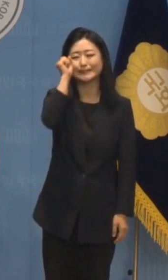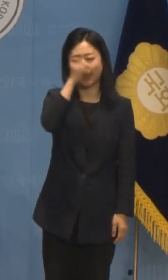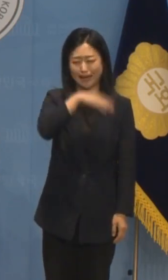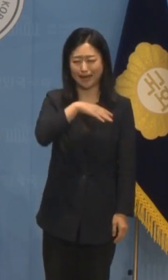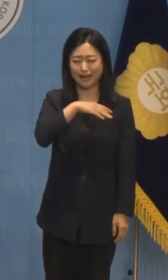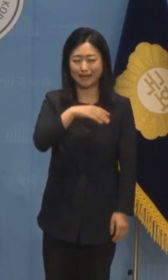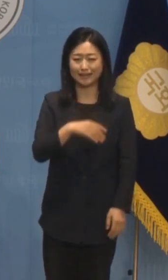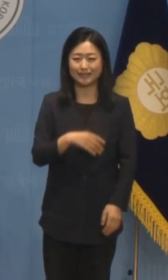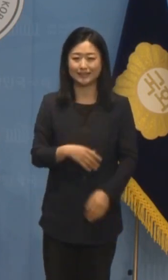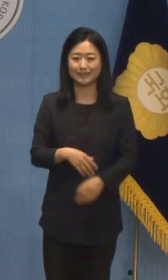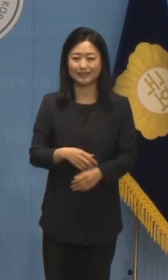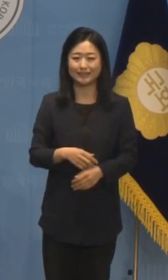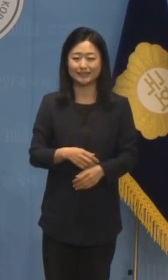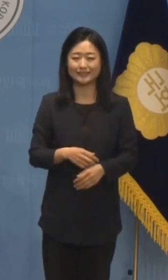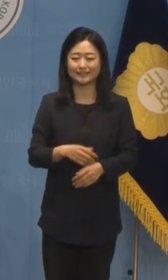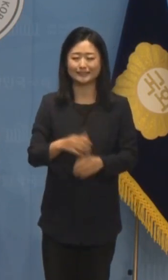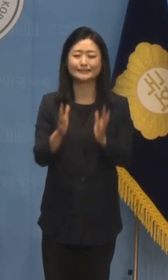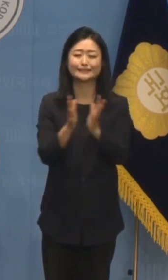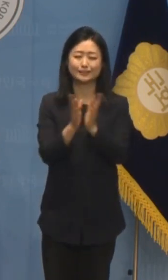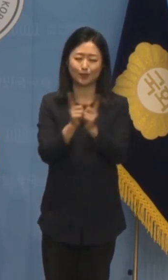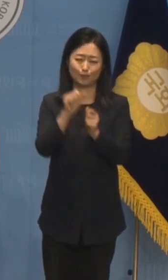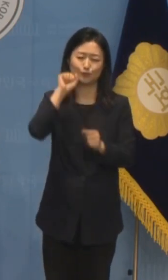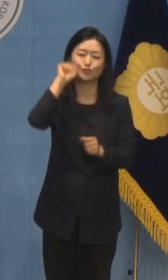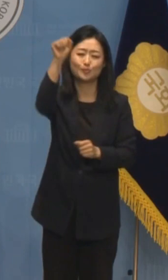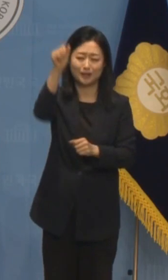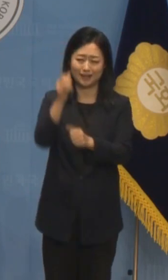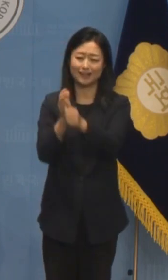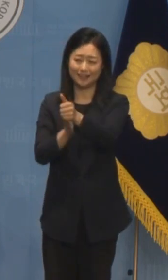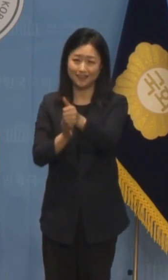지난 4.10 총선에 직접 출마를 하지 그랬습니까?